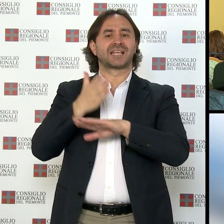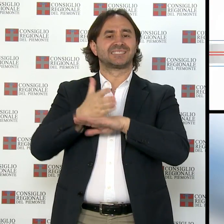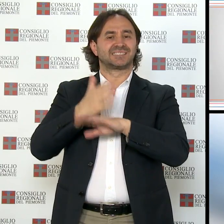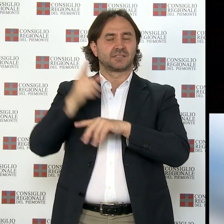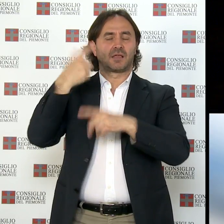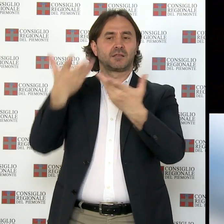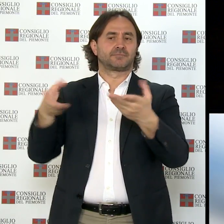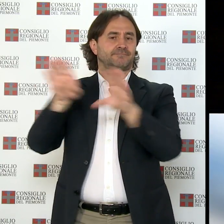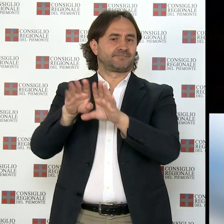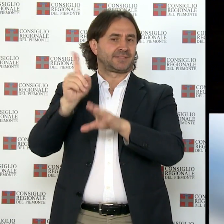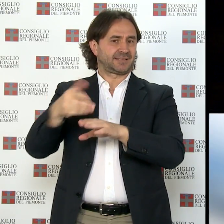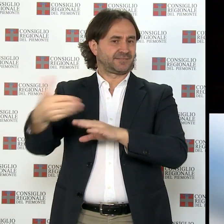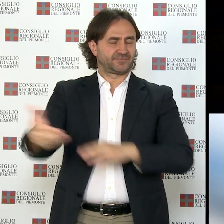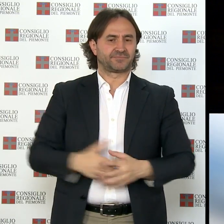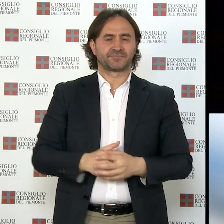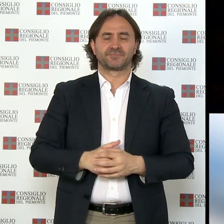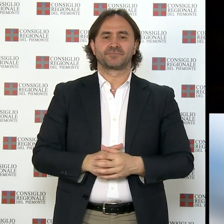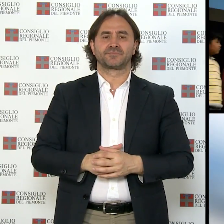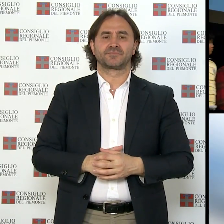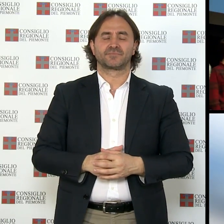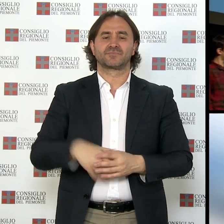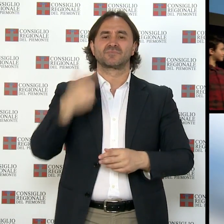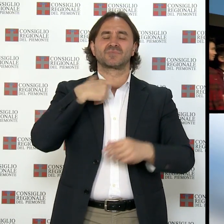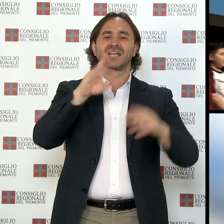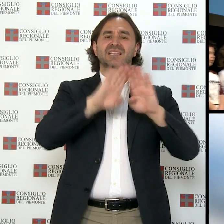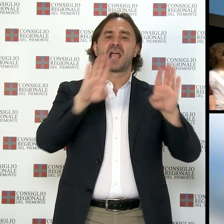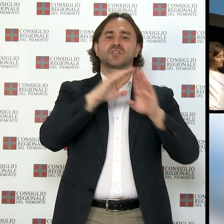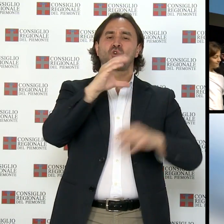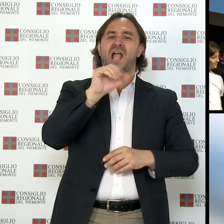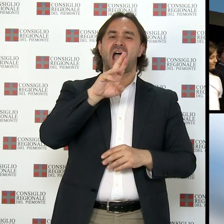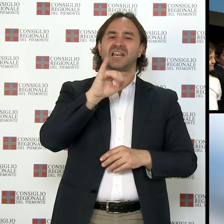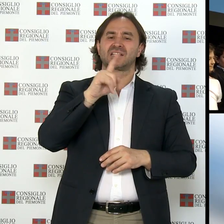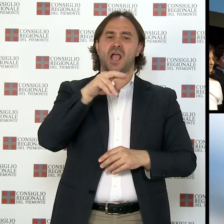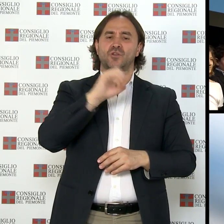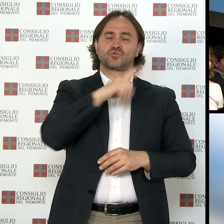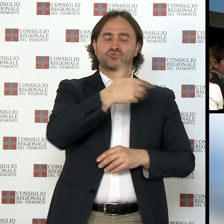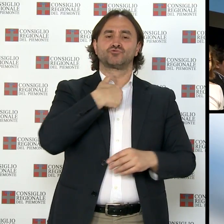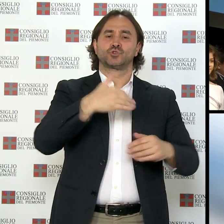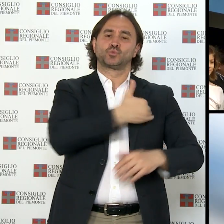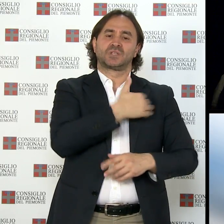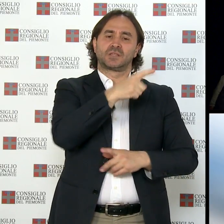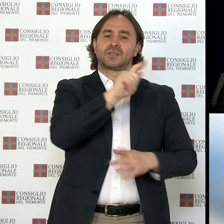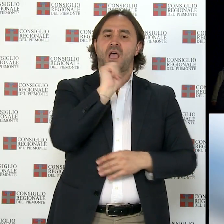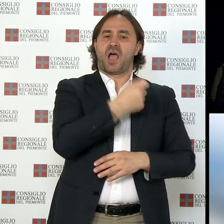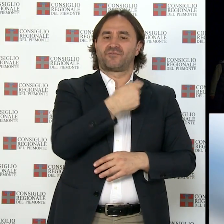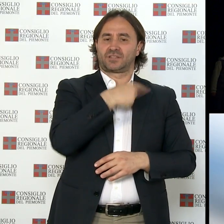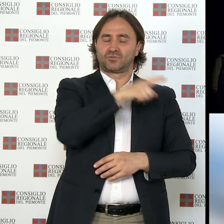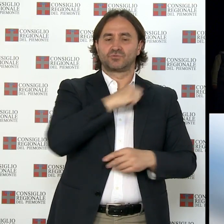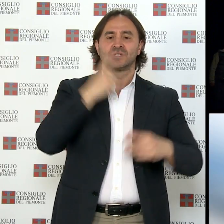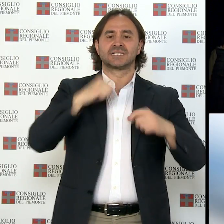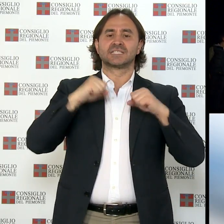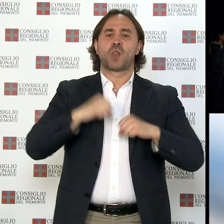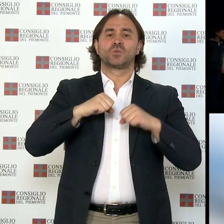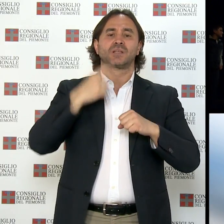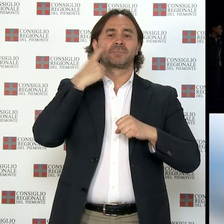piemontese. Sono stati premiati al Teatro Carignano di Torino gli studenti vincitori del concorso per le scuole La salute per